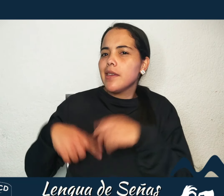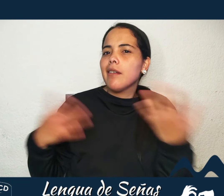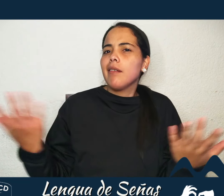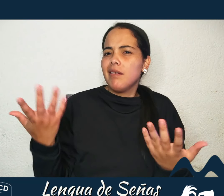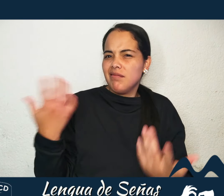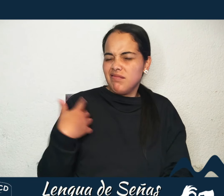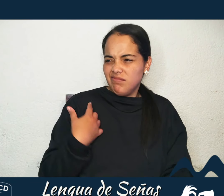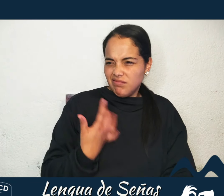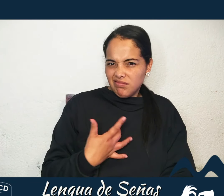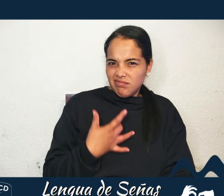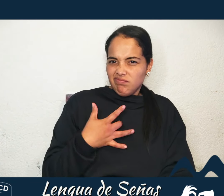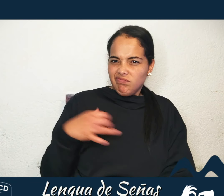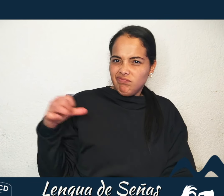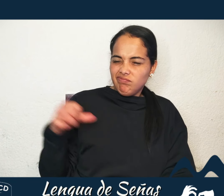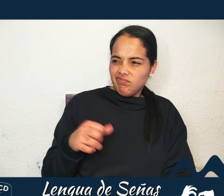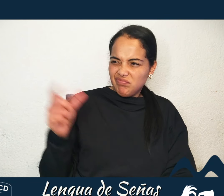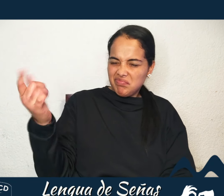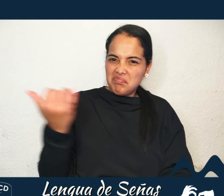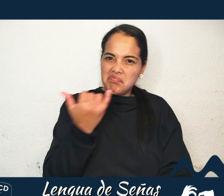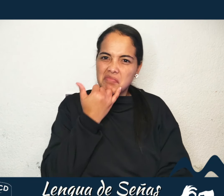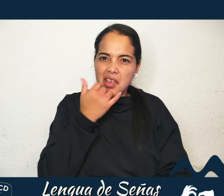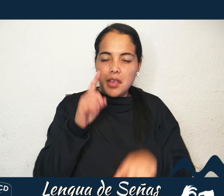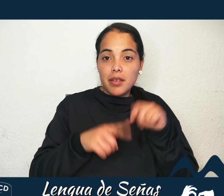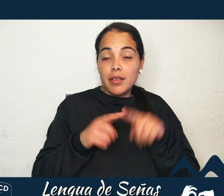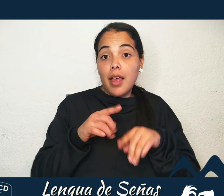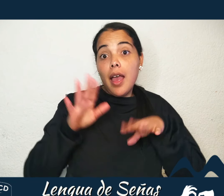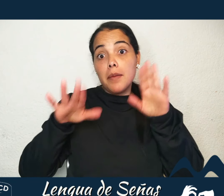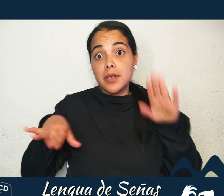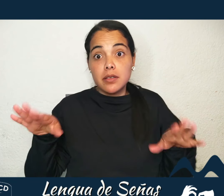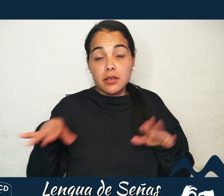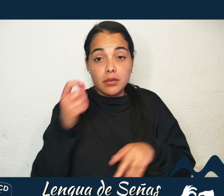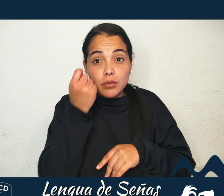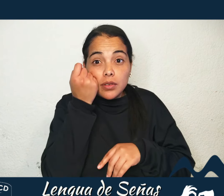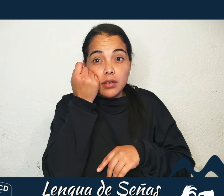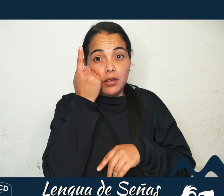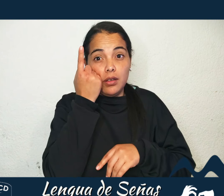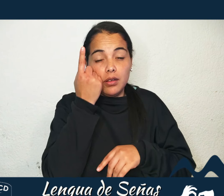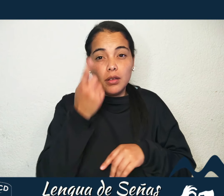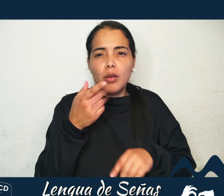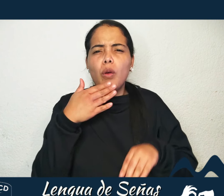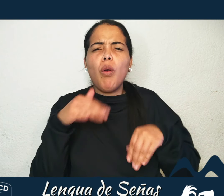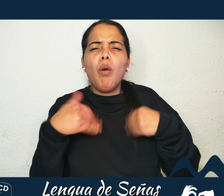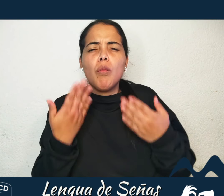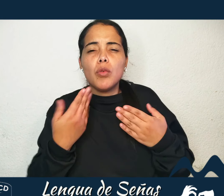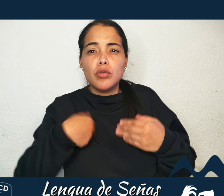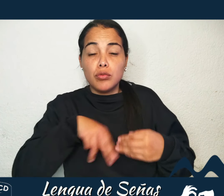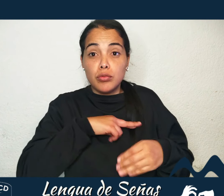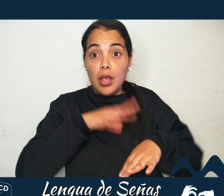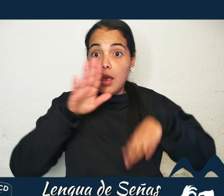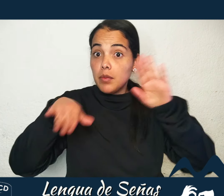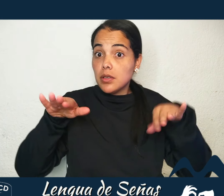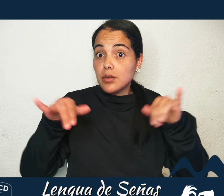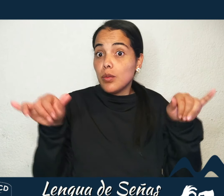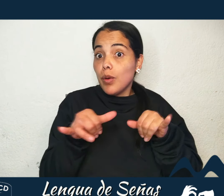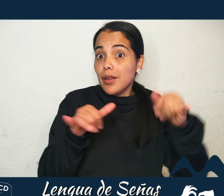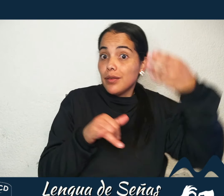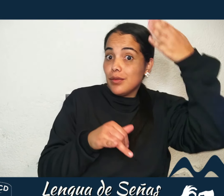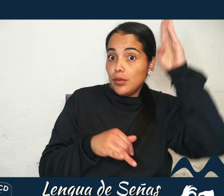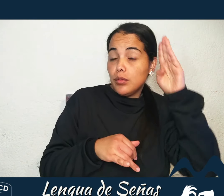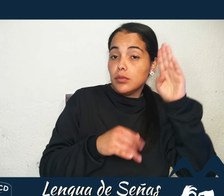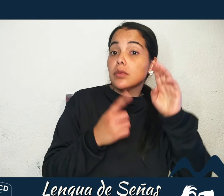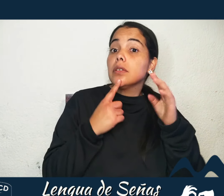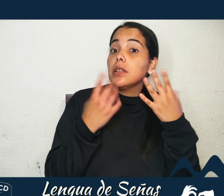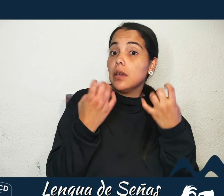me quieres ayudar? Porque muchas veces nosotros no entendemos que hay un propósito de las cosas. Y a veces es